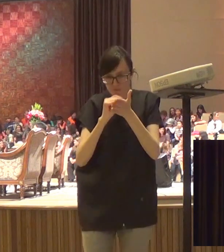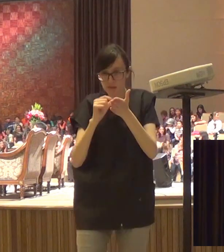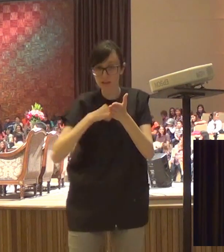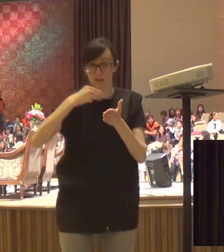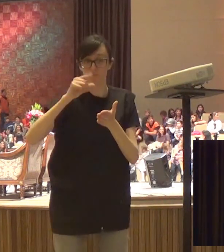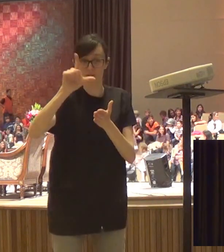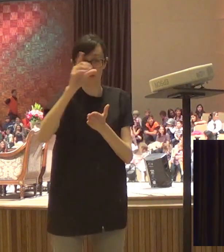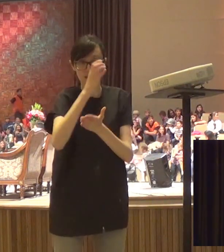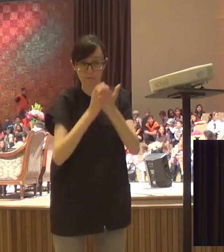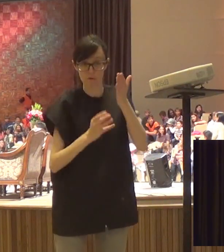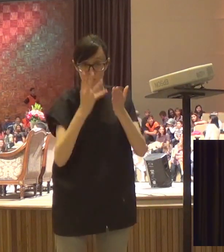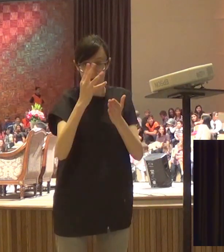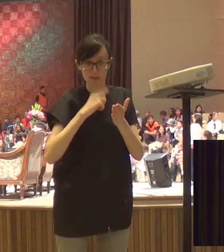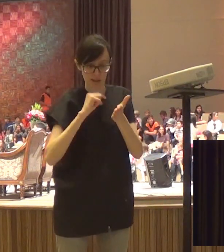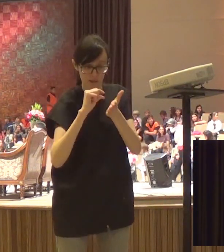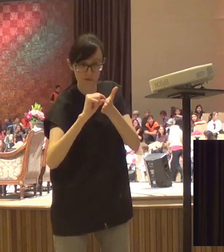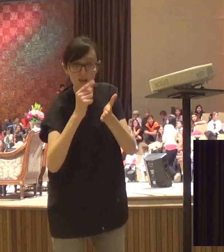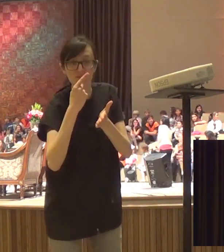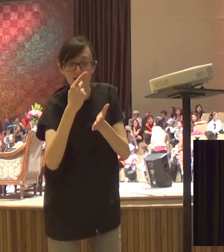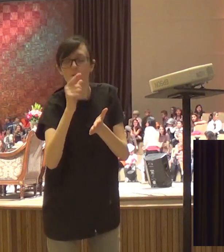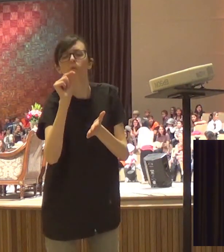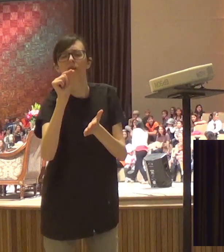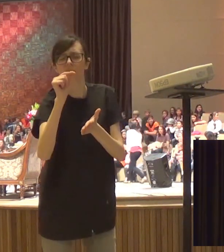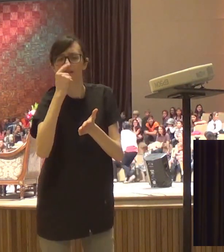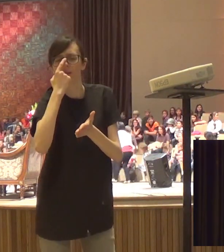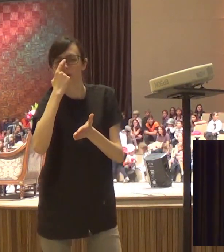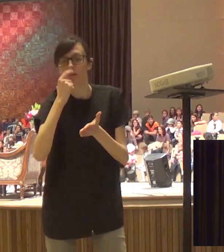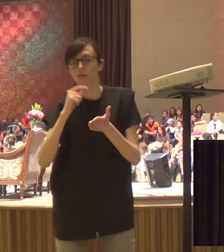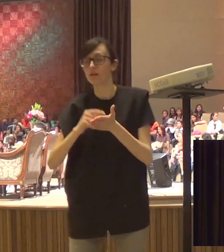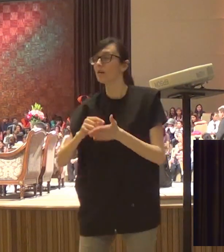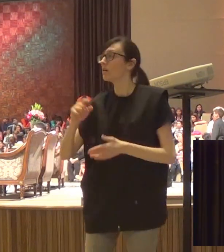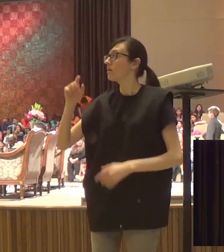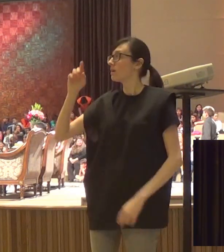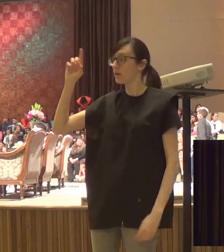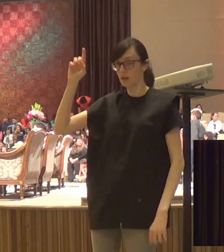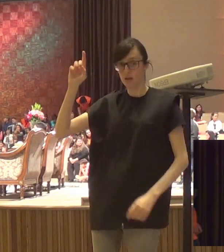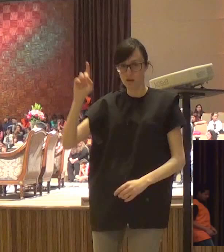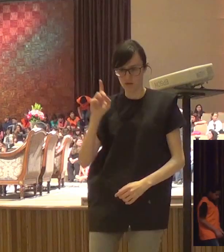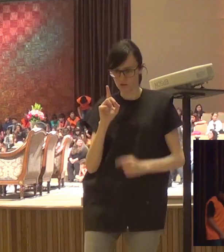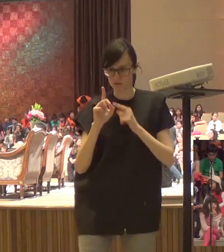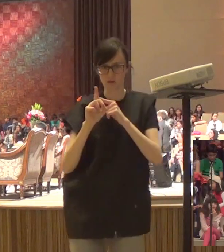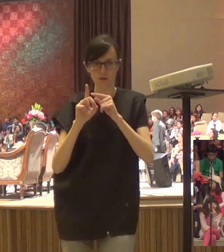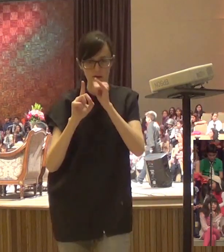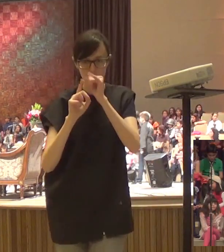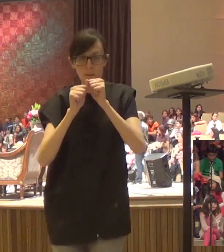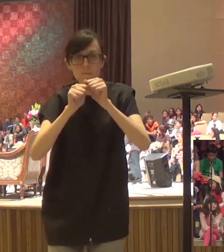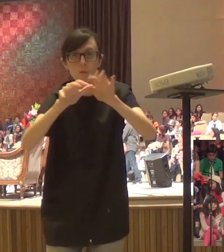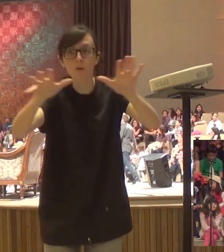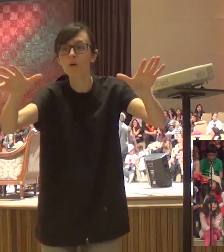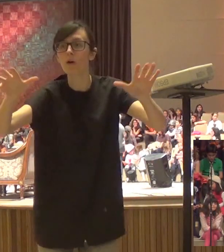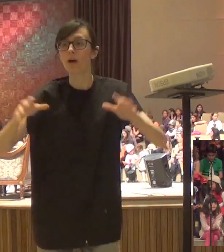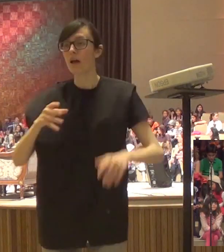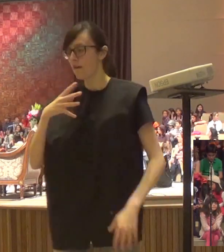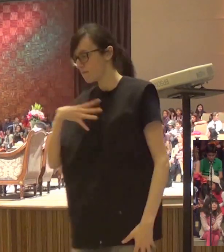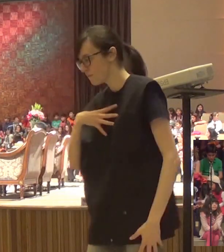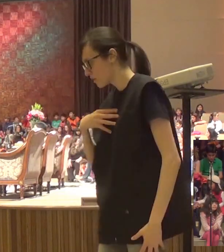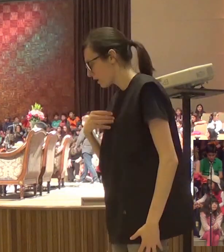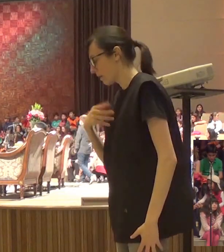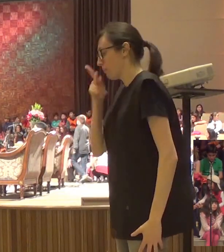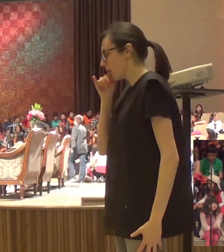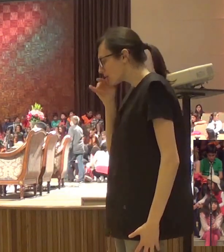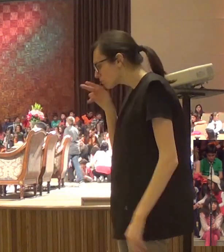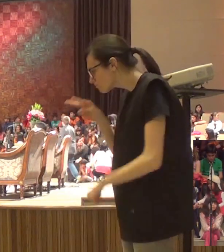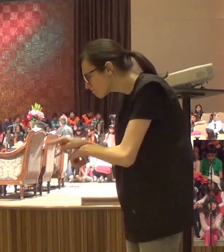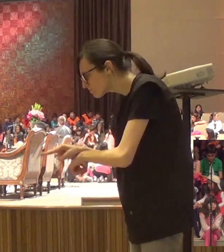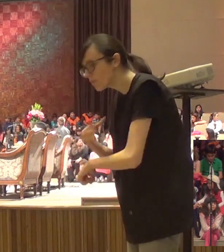Eu aprendo isso lá naquele último versículo de Malaquias 4. Vamos ler de novo. Que diz, ele fará com que o coração dos pais se voltem para